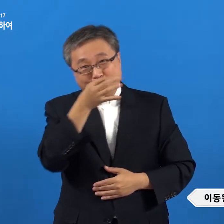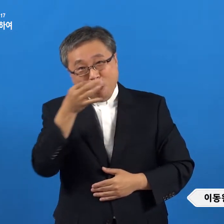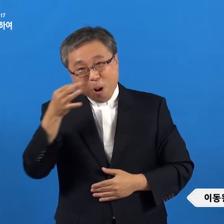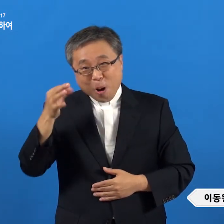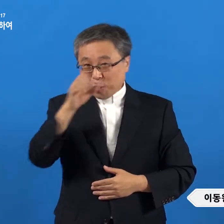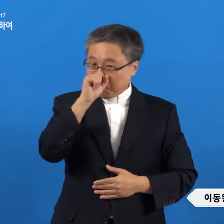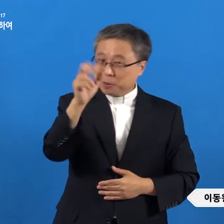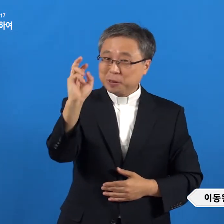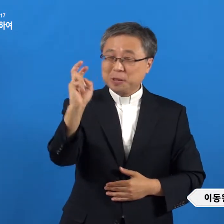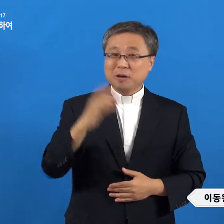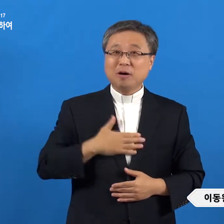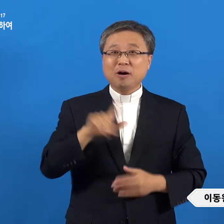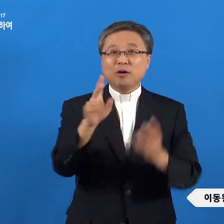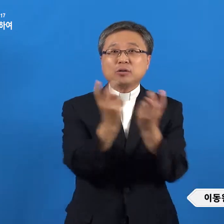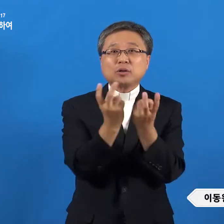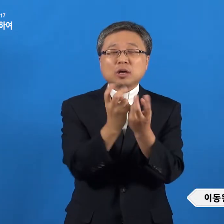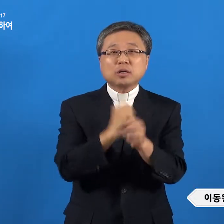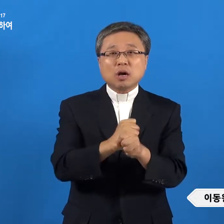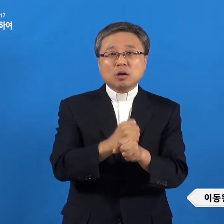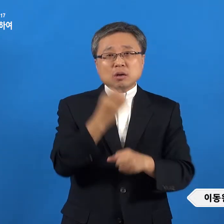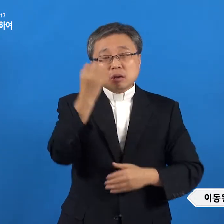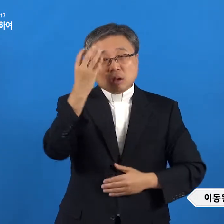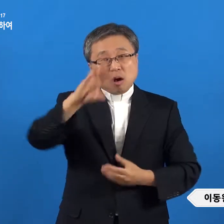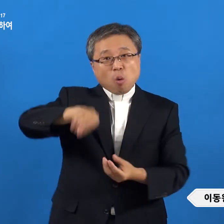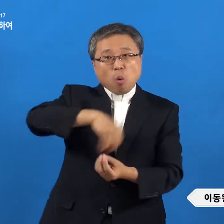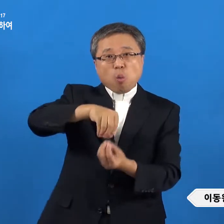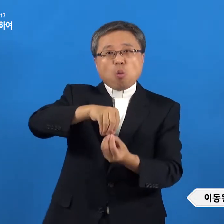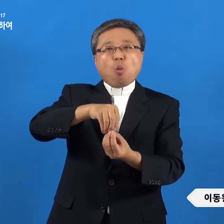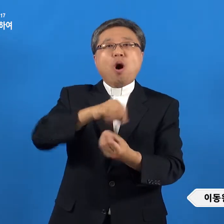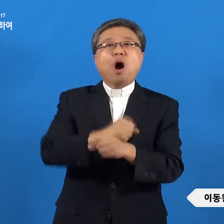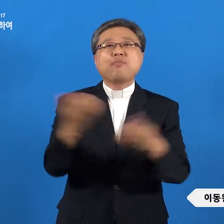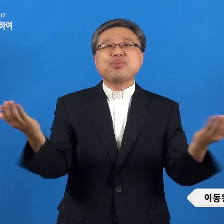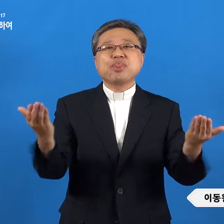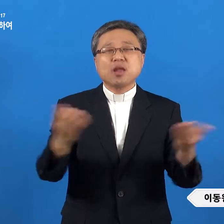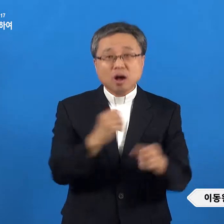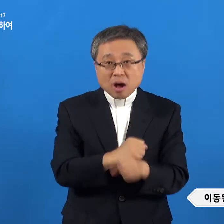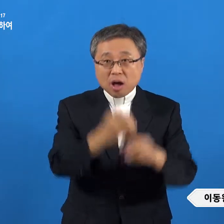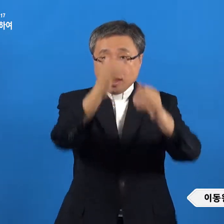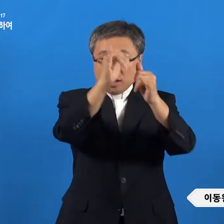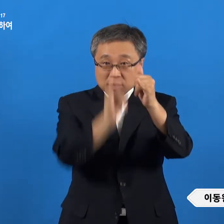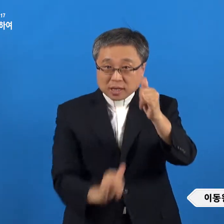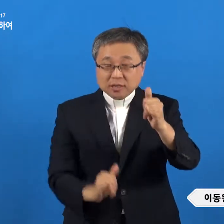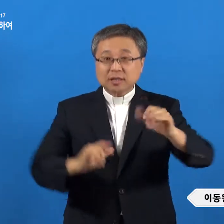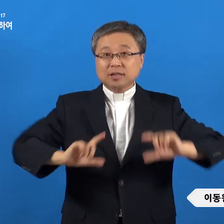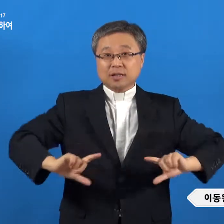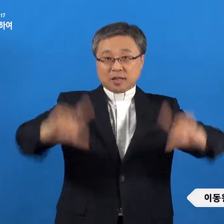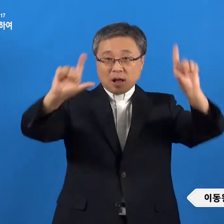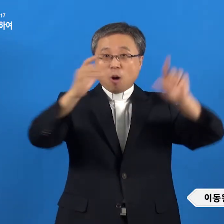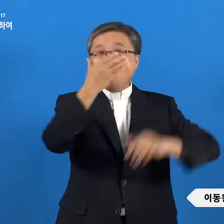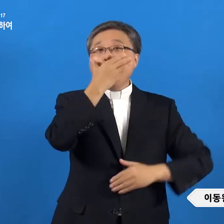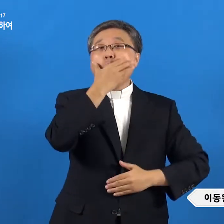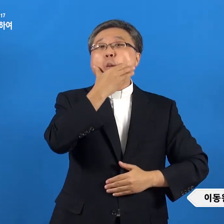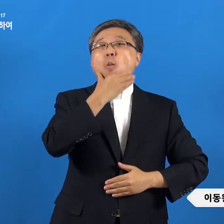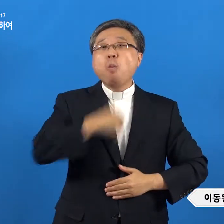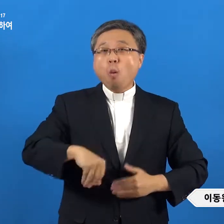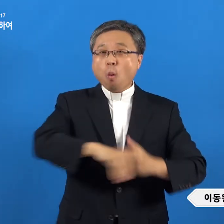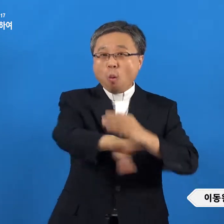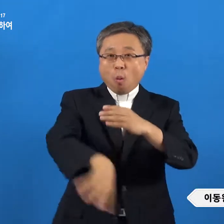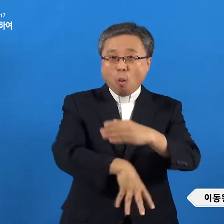했느냐. 괴상한 짓을 했어요. 이 사람이 뭐냐면 이 역사적인 날, 복권에 당첨된 날, 이 날을